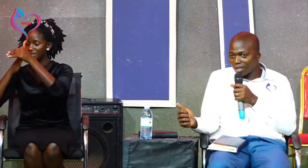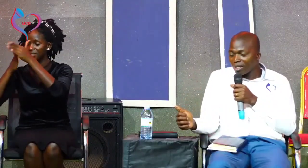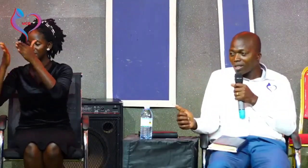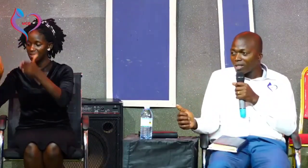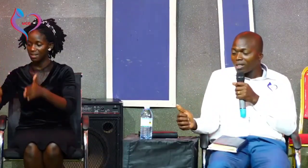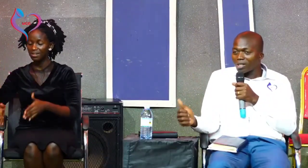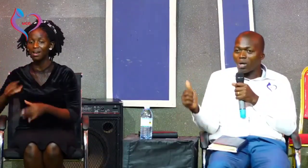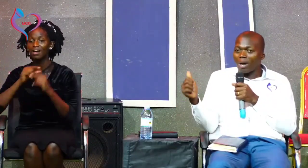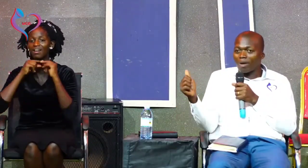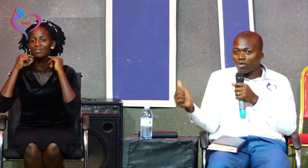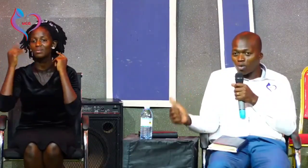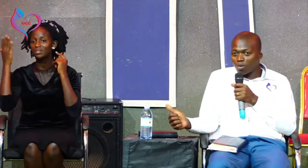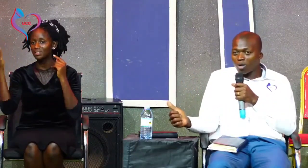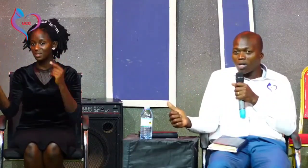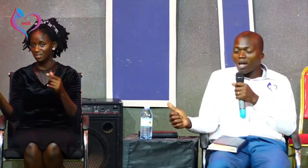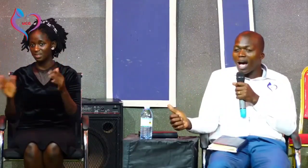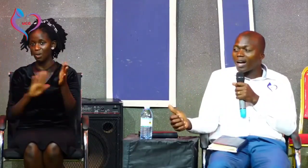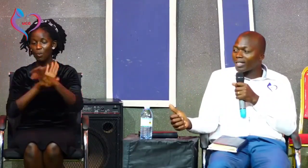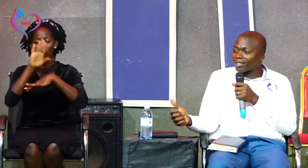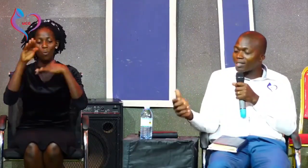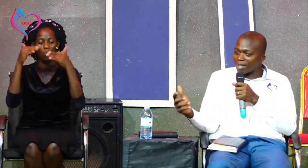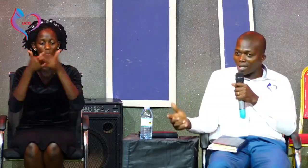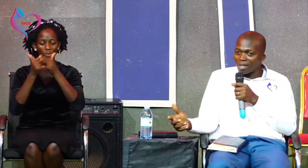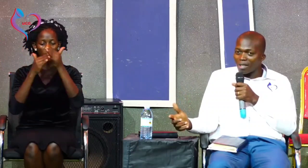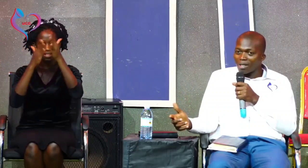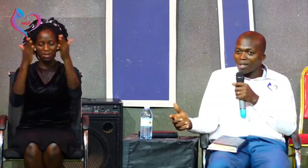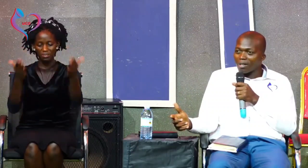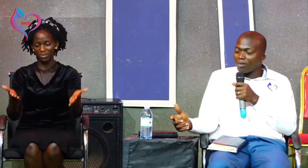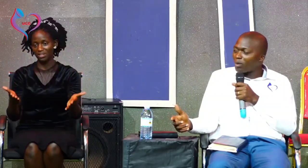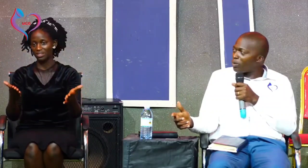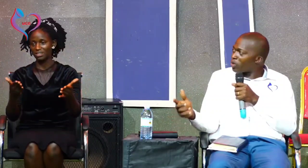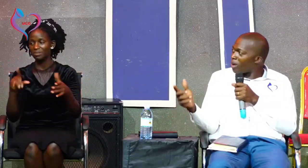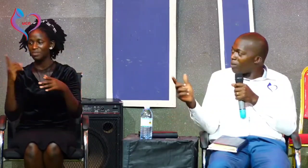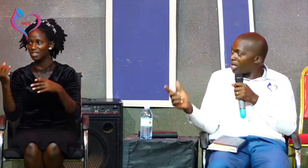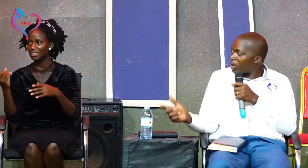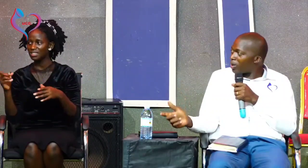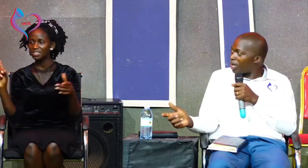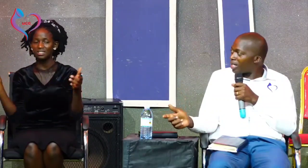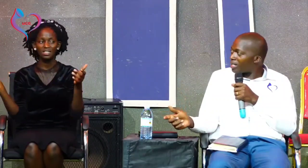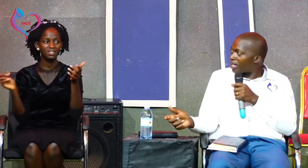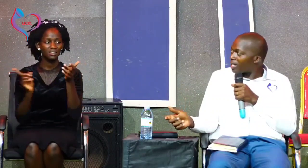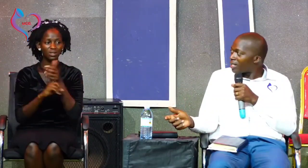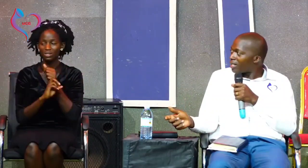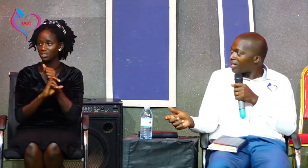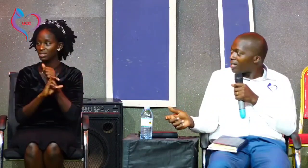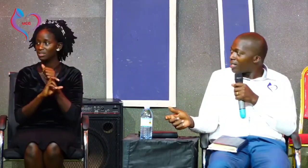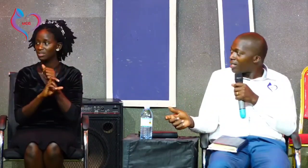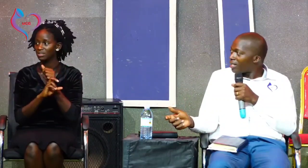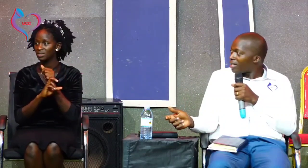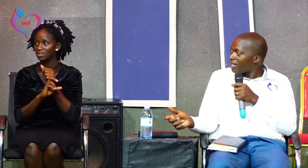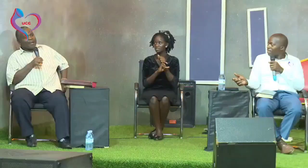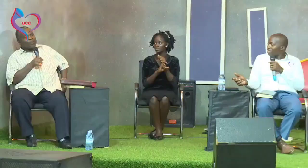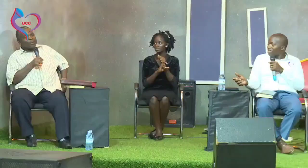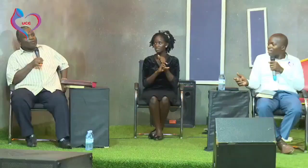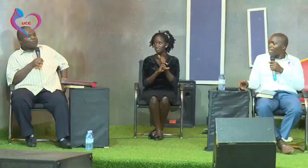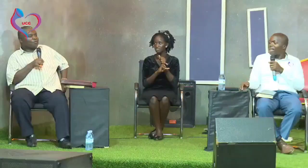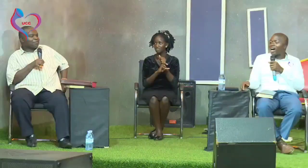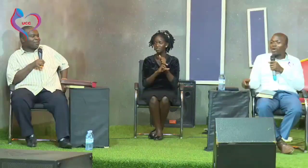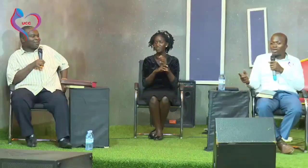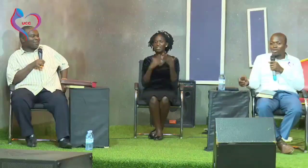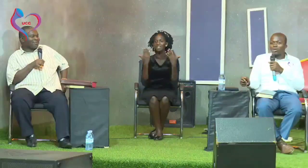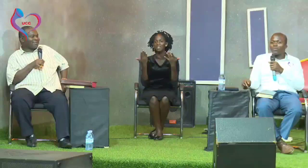UCC. So abafumbo agasse musumba Bonego wa Mugatta nali best man